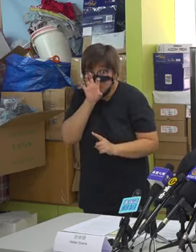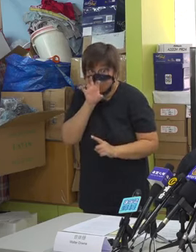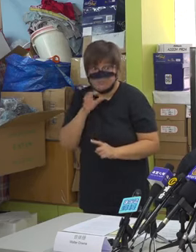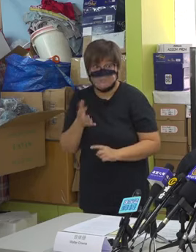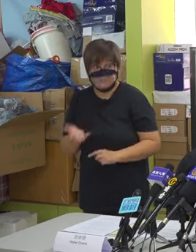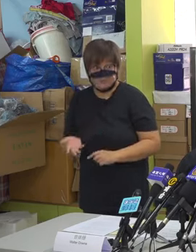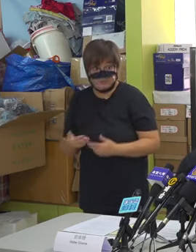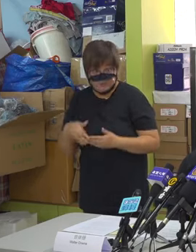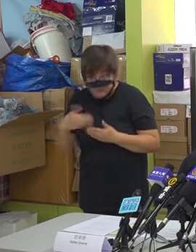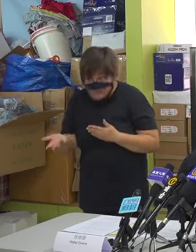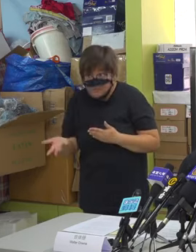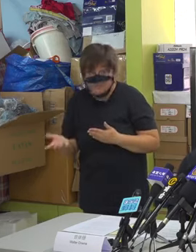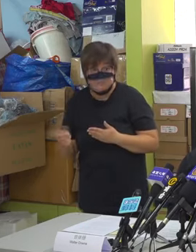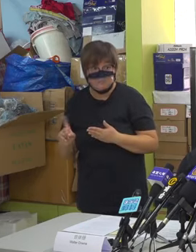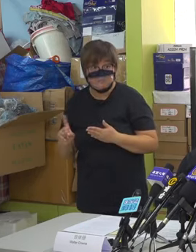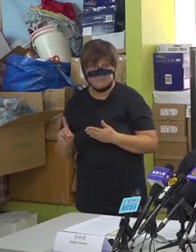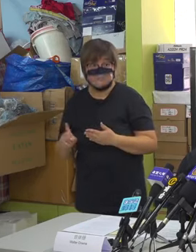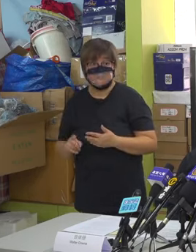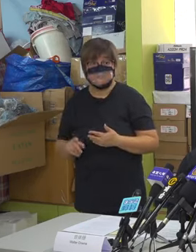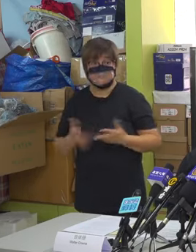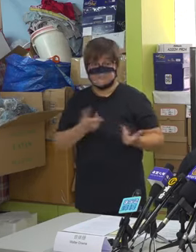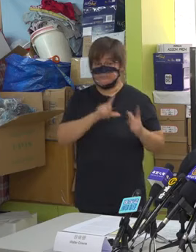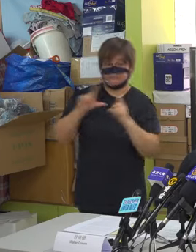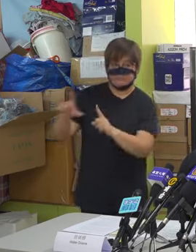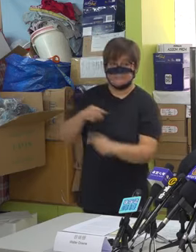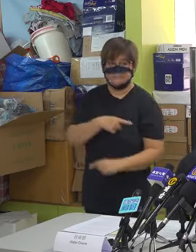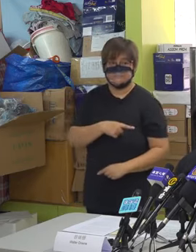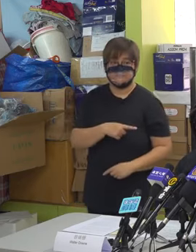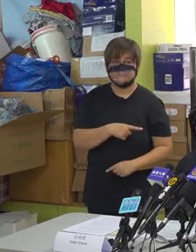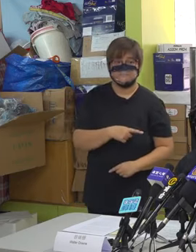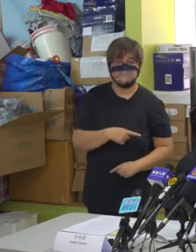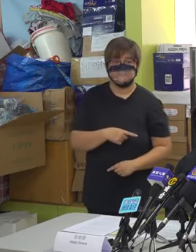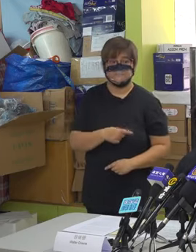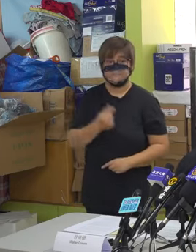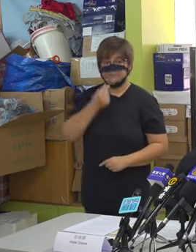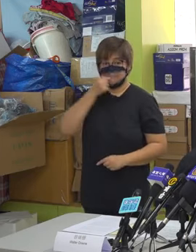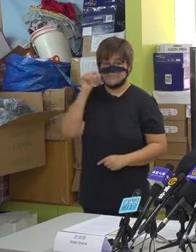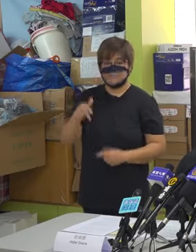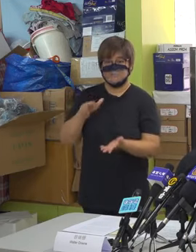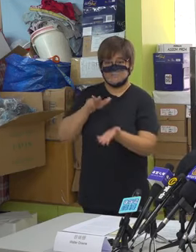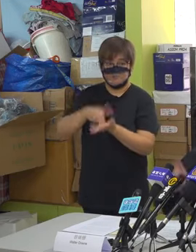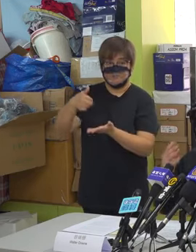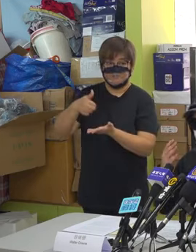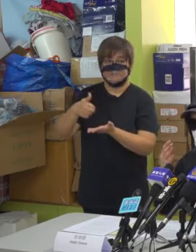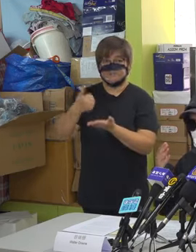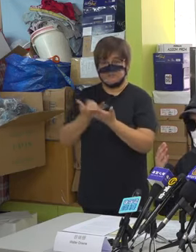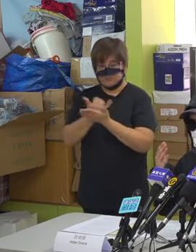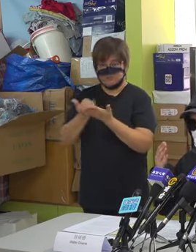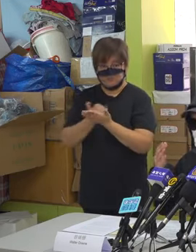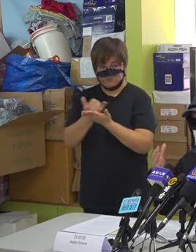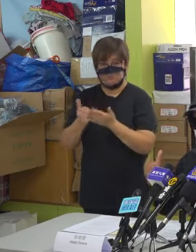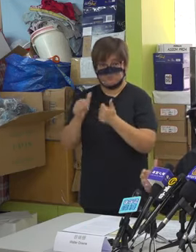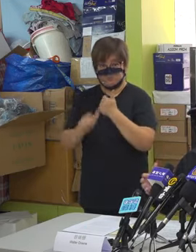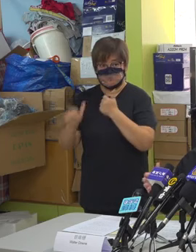獨立檢討委員會點解咁翹口咧？點解成日都講錯咧？好明顯，佢就係